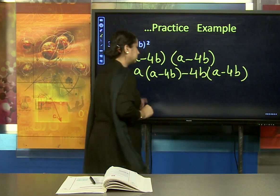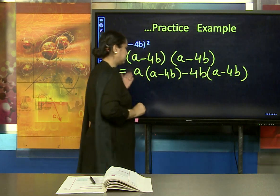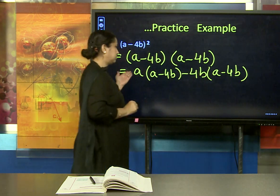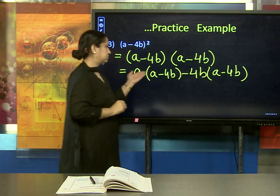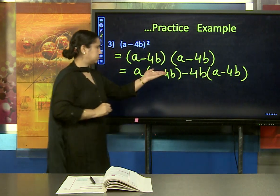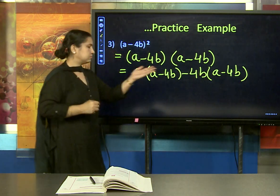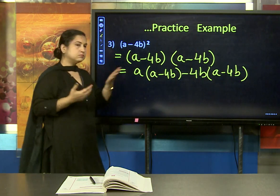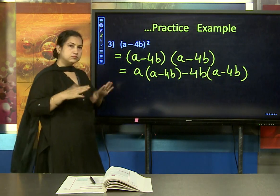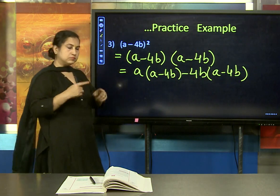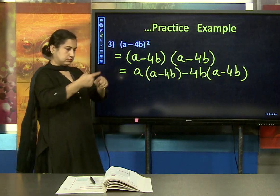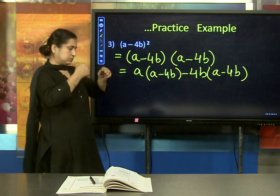इस तरह से दोनों ब्रैकेट्स को लिख दिया,